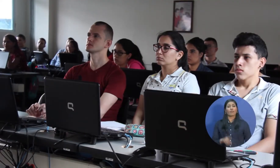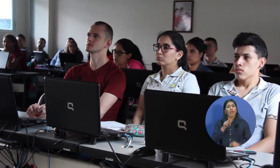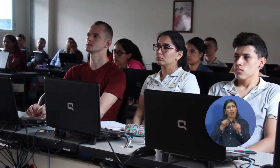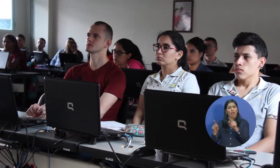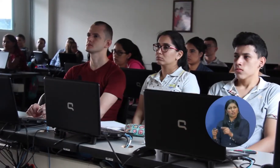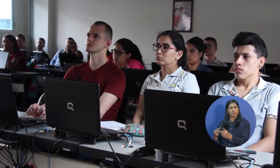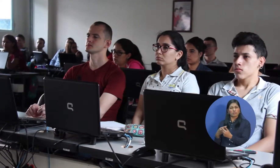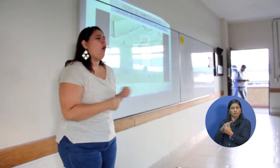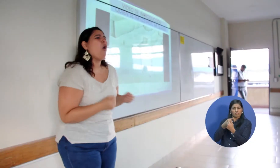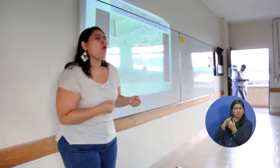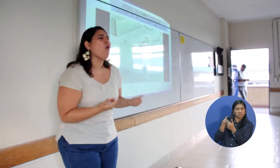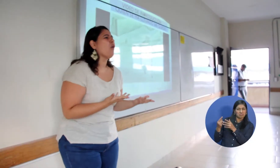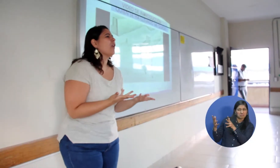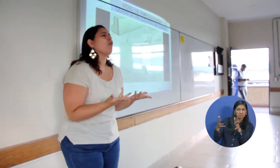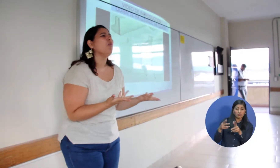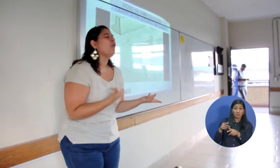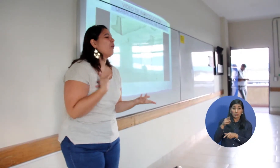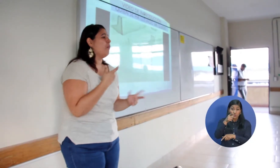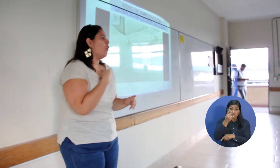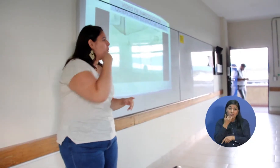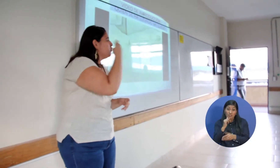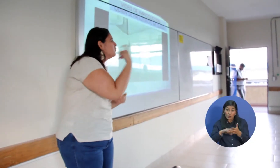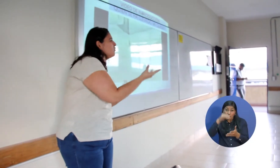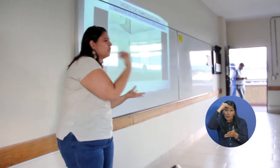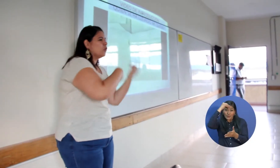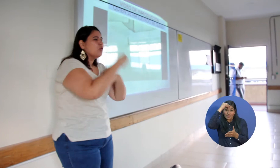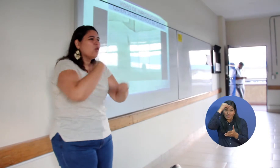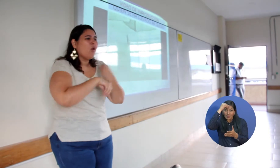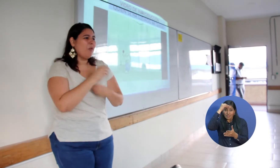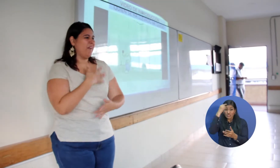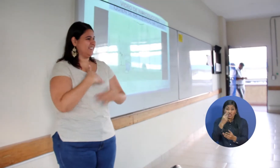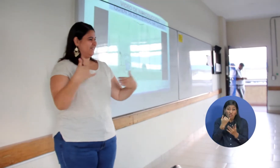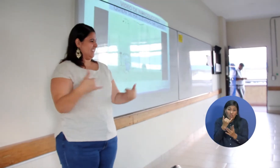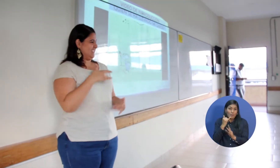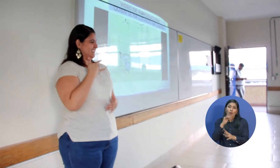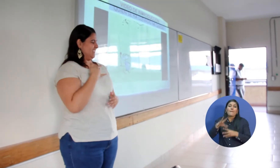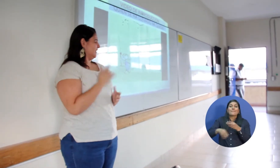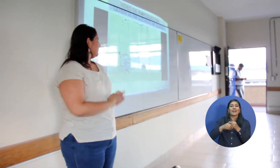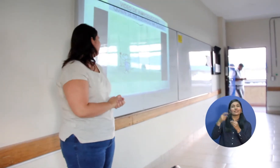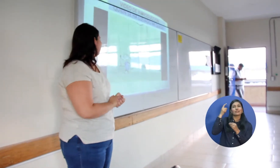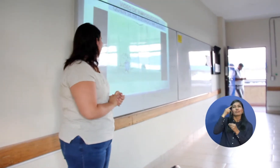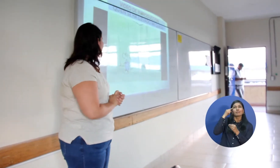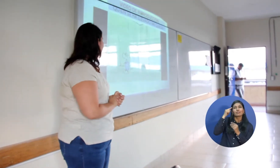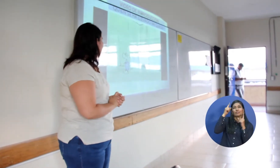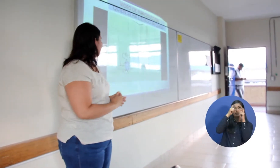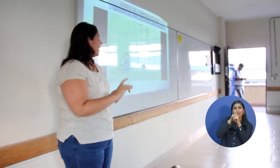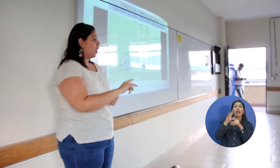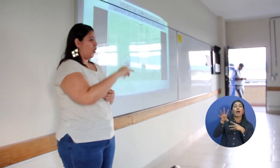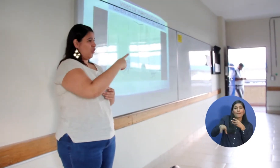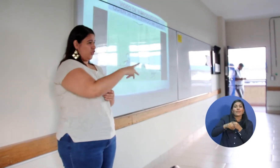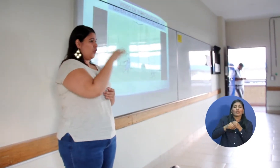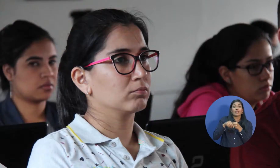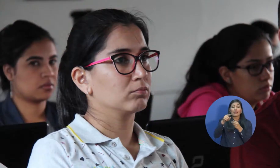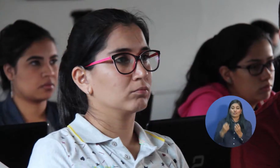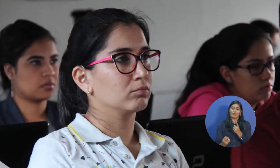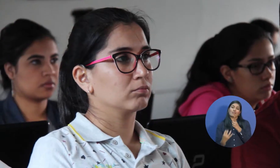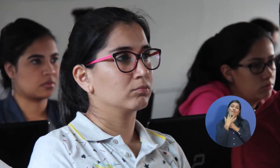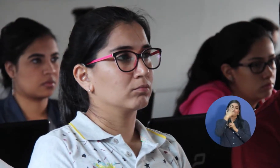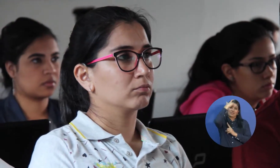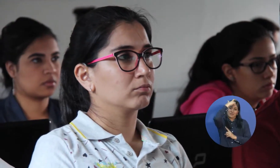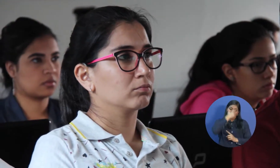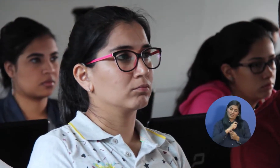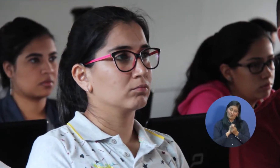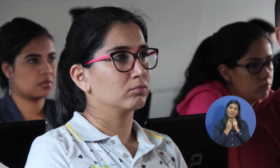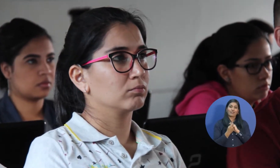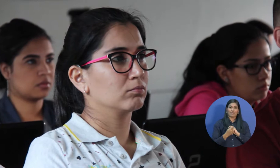Se dice que cuando aprendes a hablar una lengua, aprendes también una forma de pensar y entender el mundo, que sin duda genera cambios en la